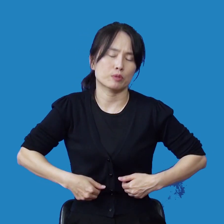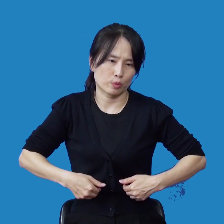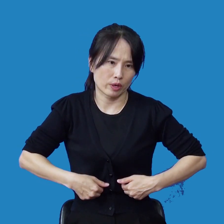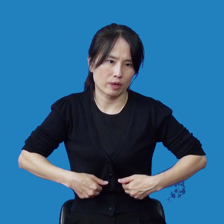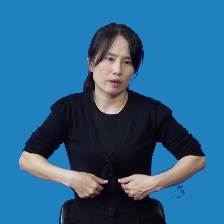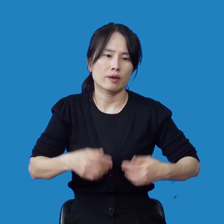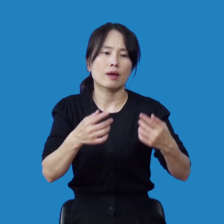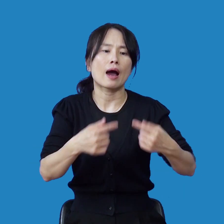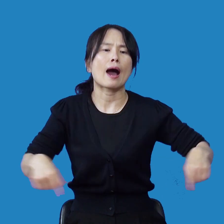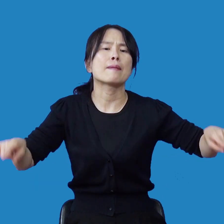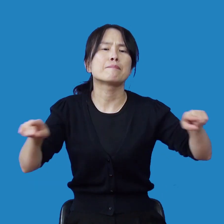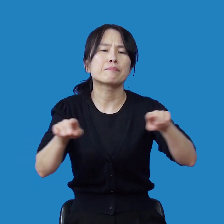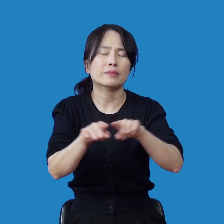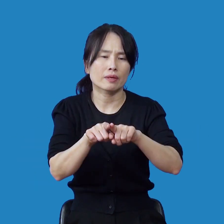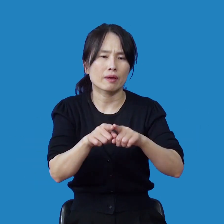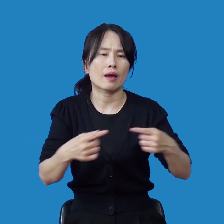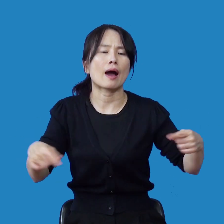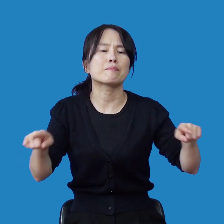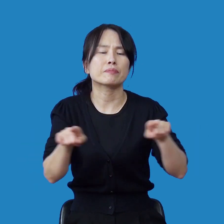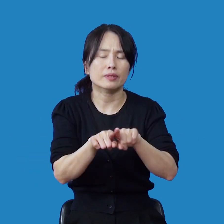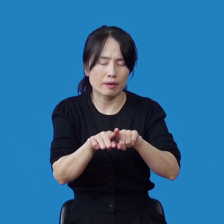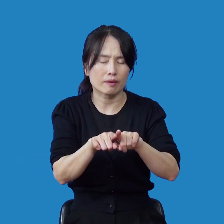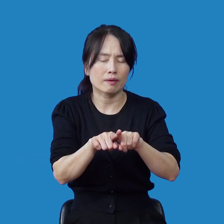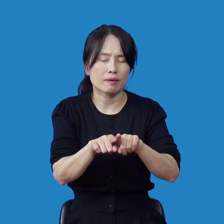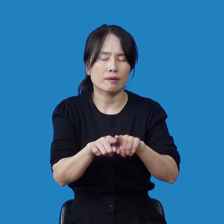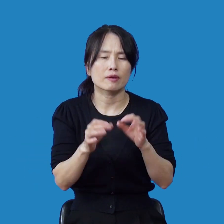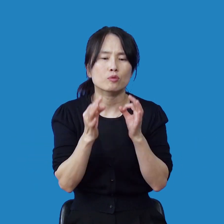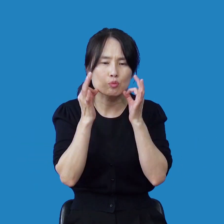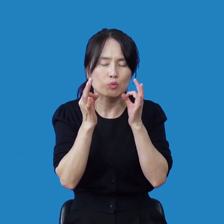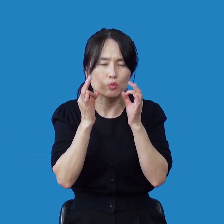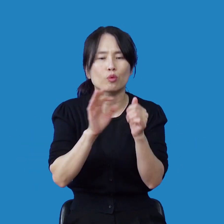그것을 같이 해주는 것이 양선입니다.